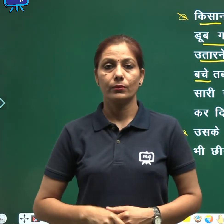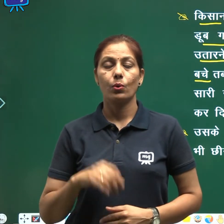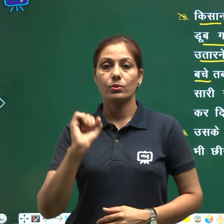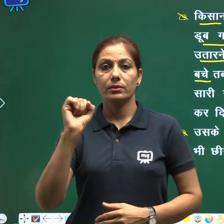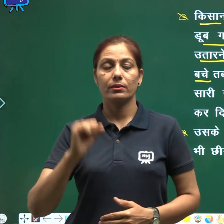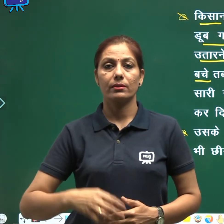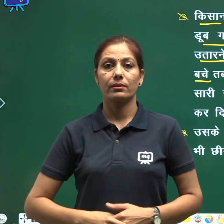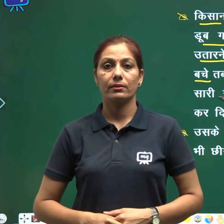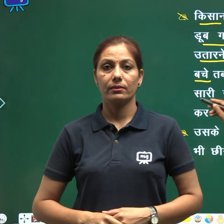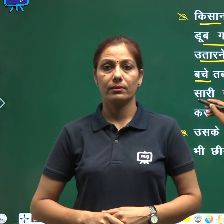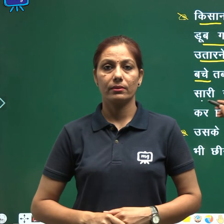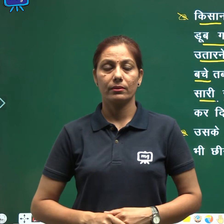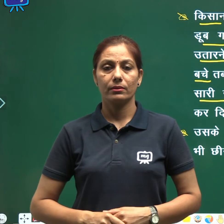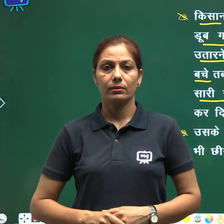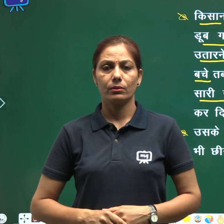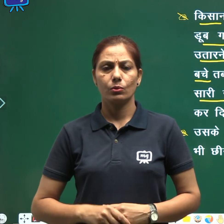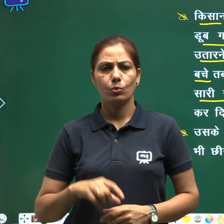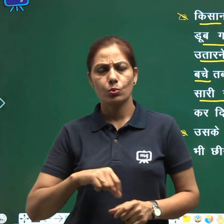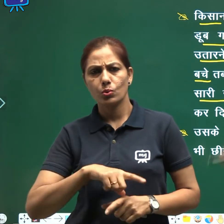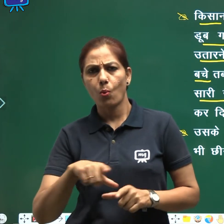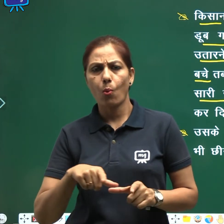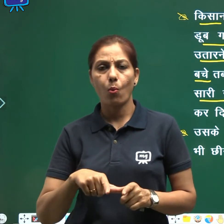उसकी सारी संपत्ति को